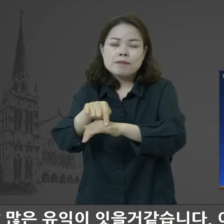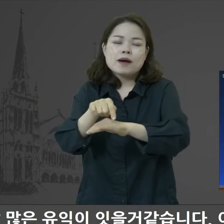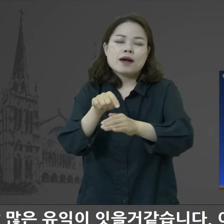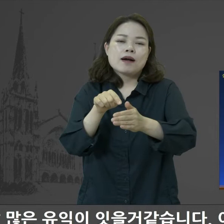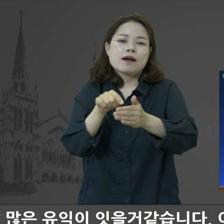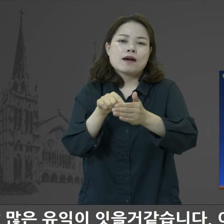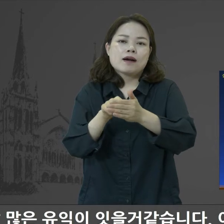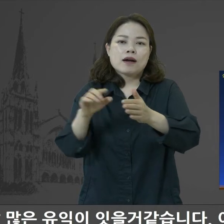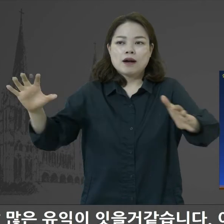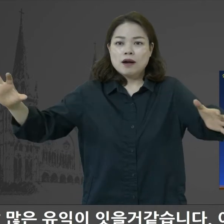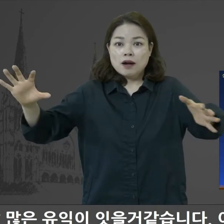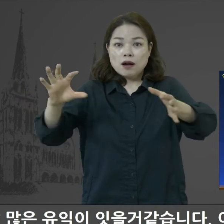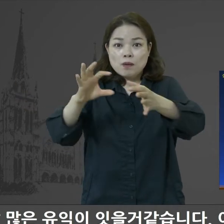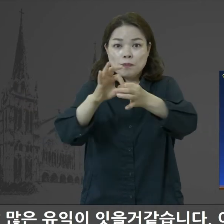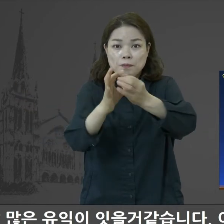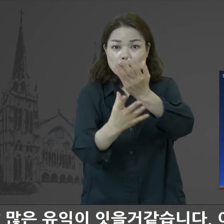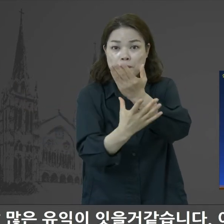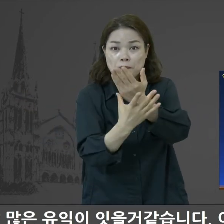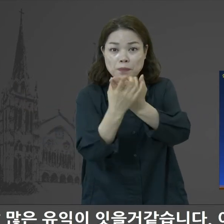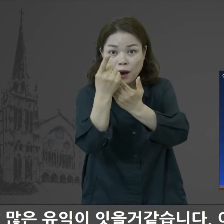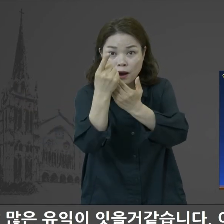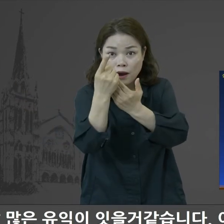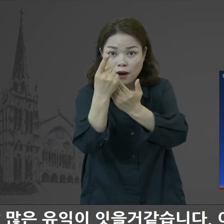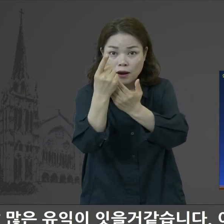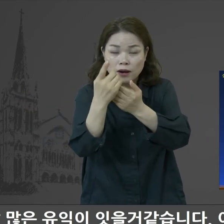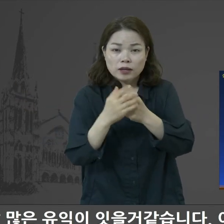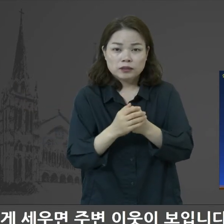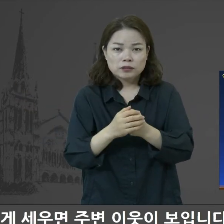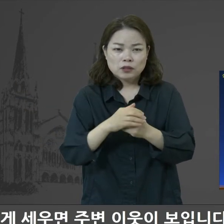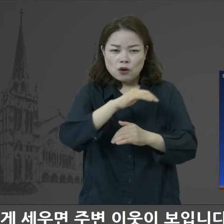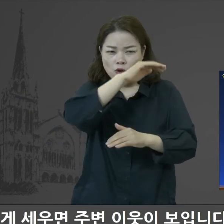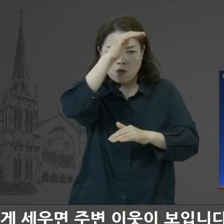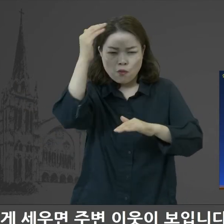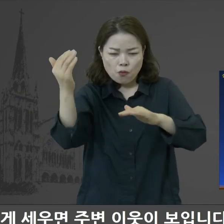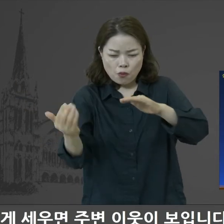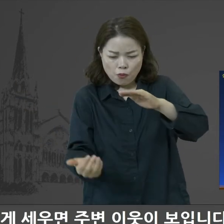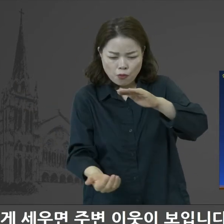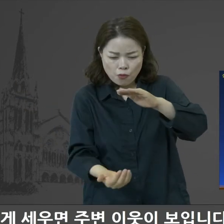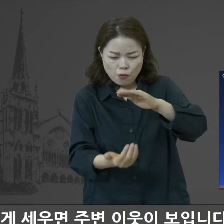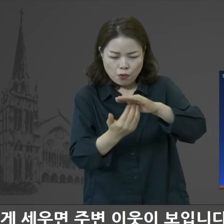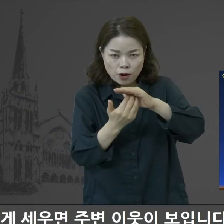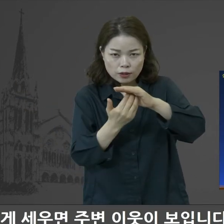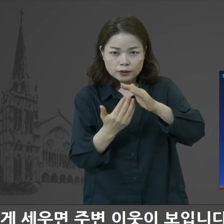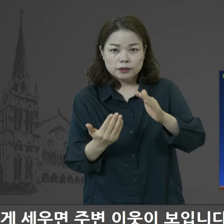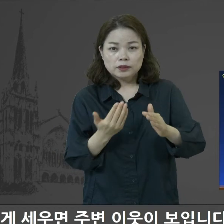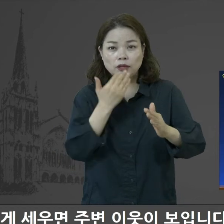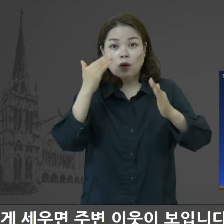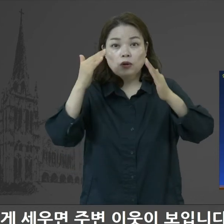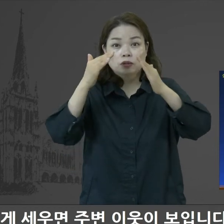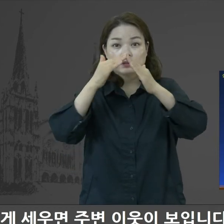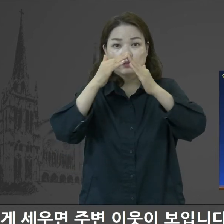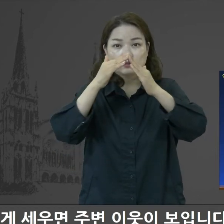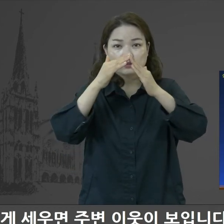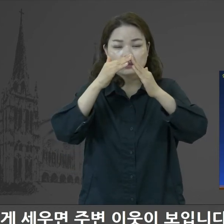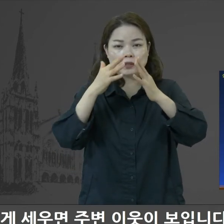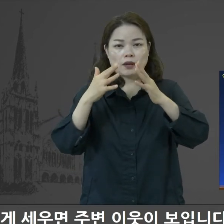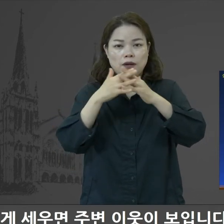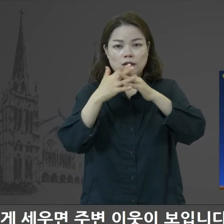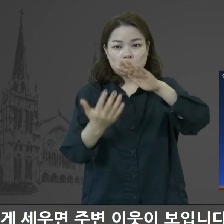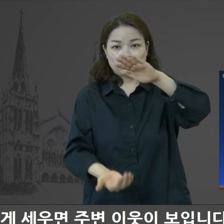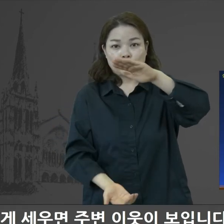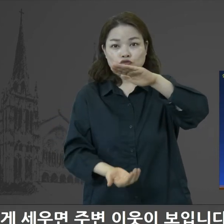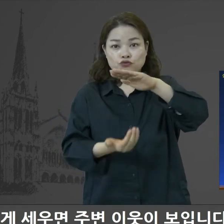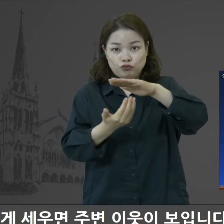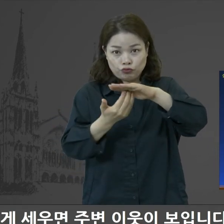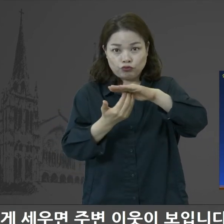마음과 마음이 연결이 되고, 그러는 가운데 점차 완성된 성벽의 모습으로 세워져 가는 것이죠.